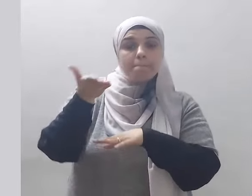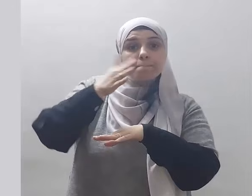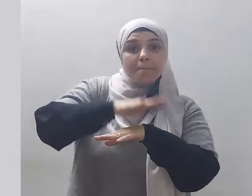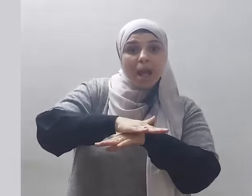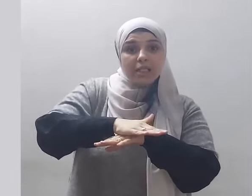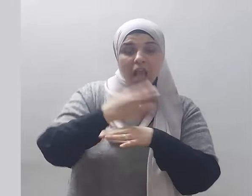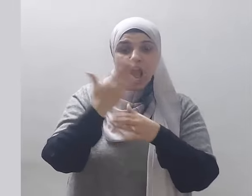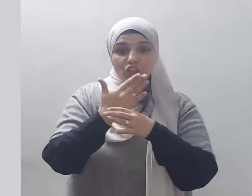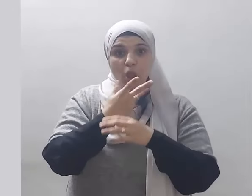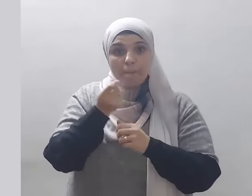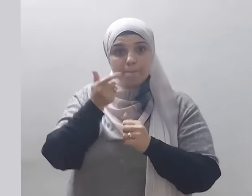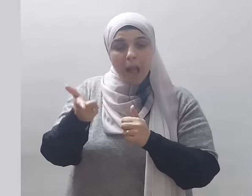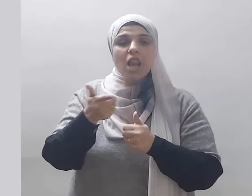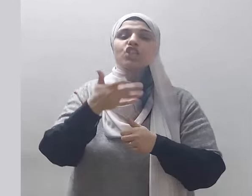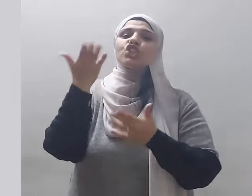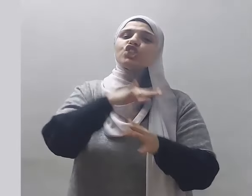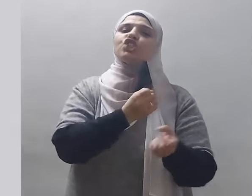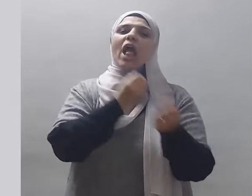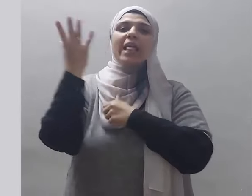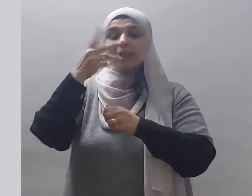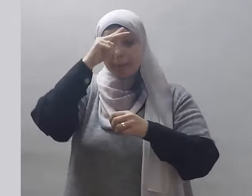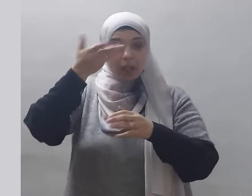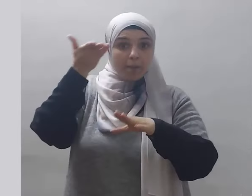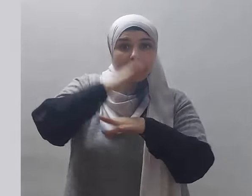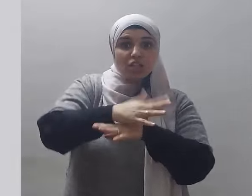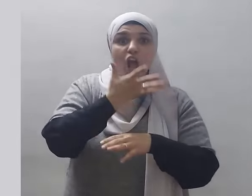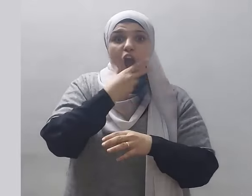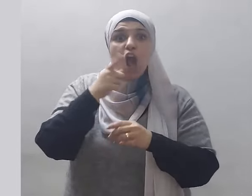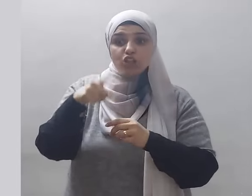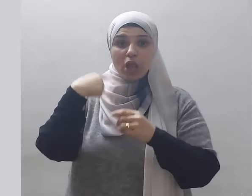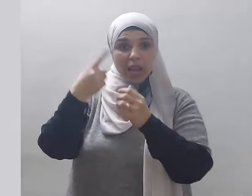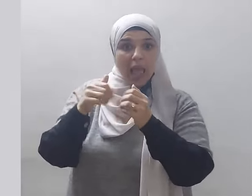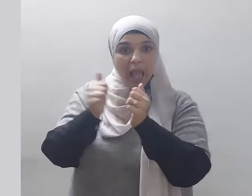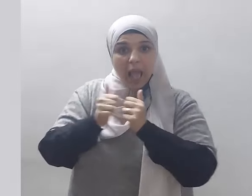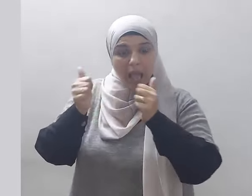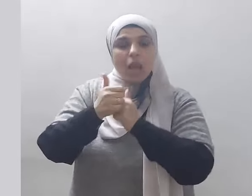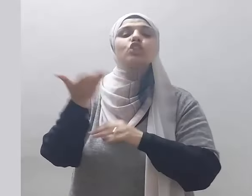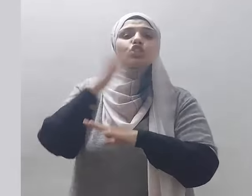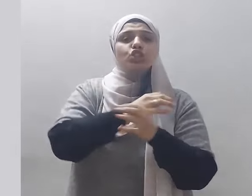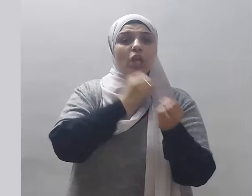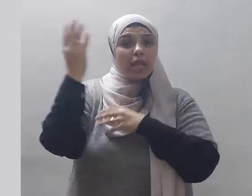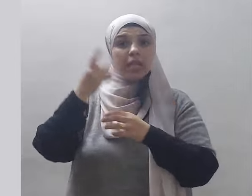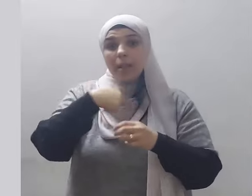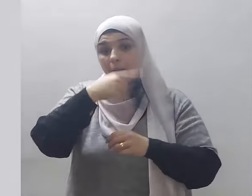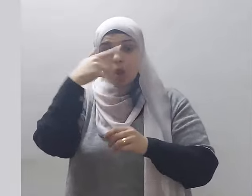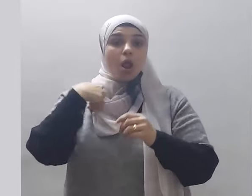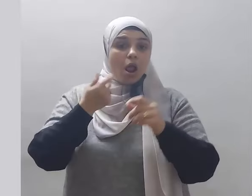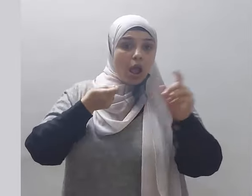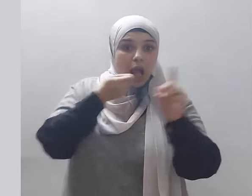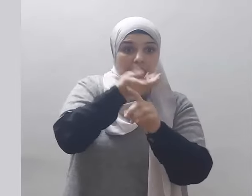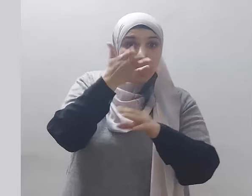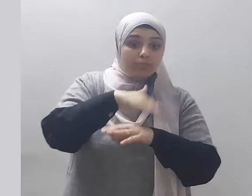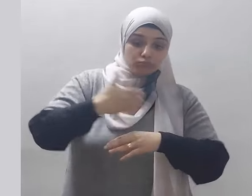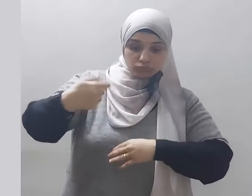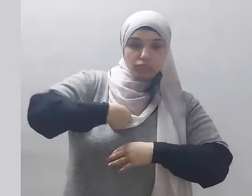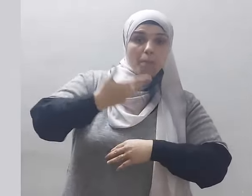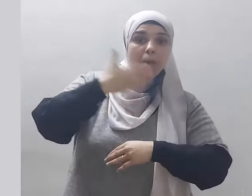فهو شهيد ومن قتل دون اهله فهو شهيد ومن قتل دون دينه فهو شهيد ومن قتل دون دمه